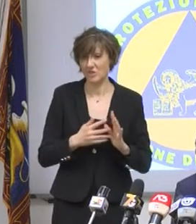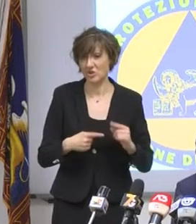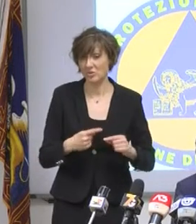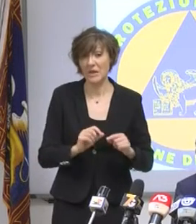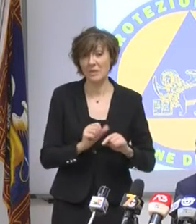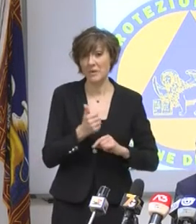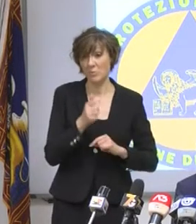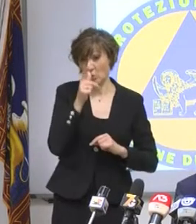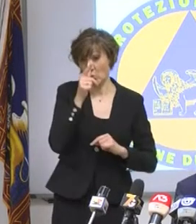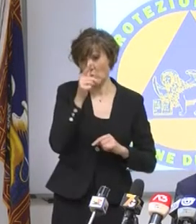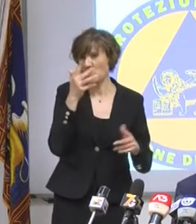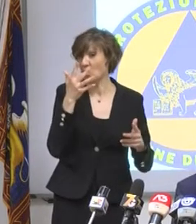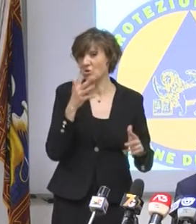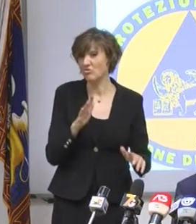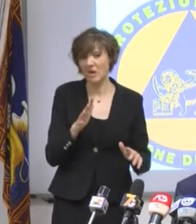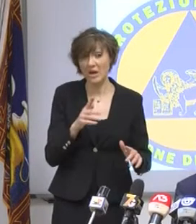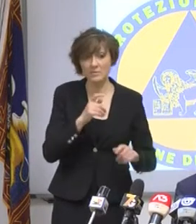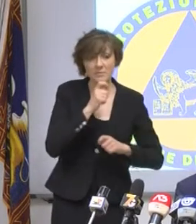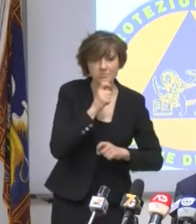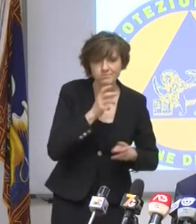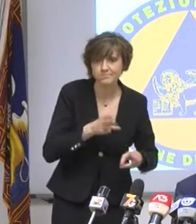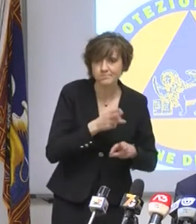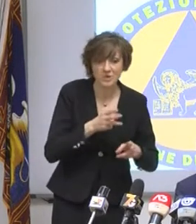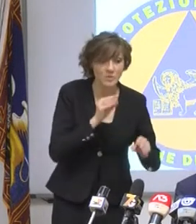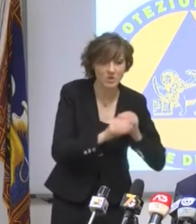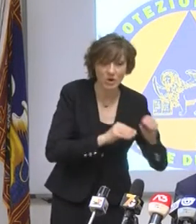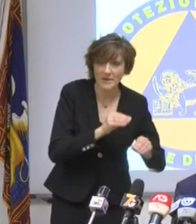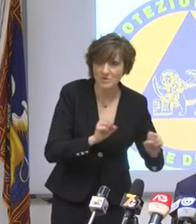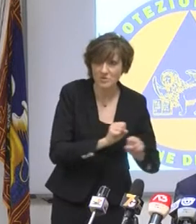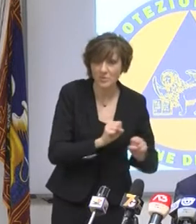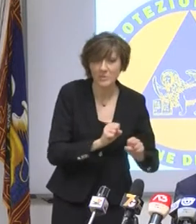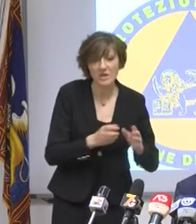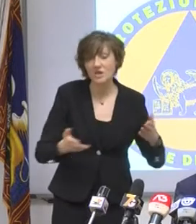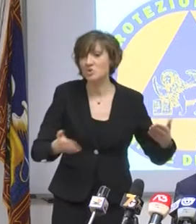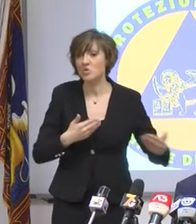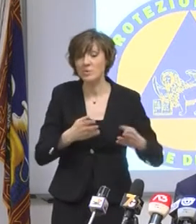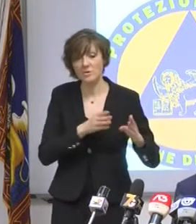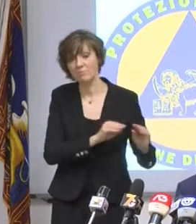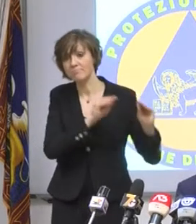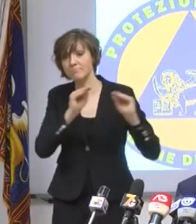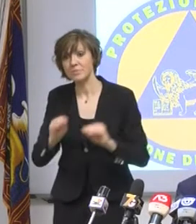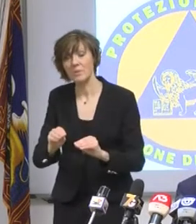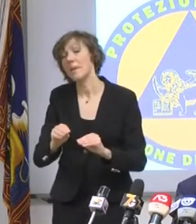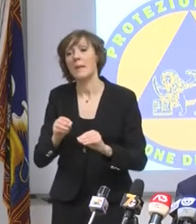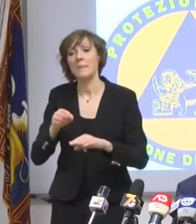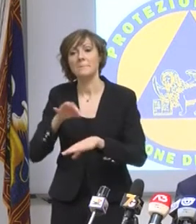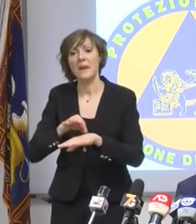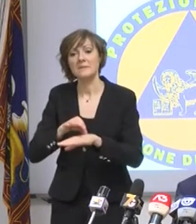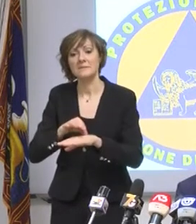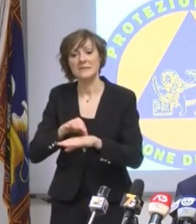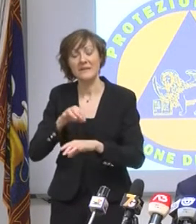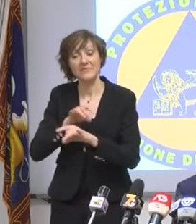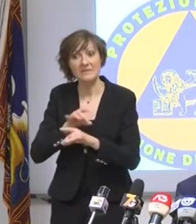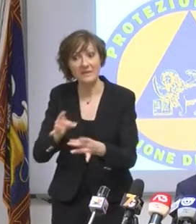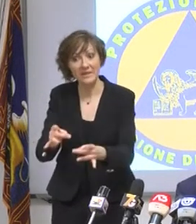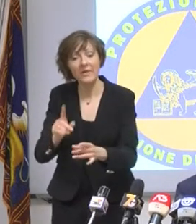dal 1° luglio praticamente non è intervistabile perché è stato trasferito in malattie infettive e subito dopo in terapia intensiva. E anche